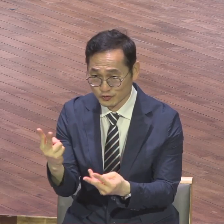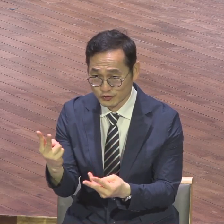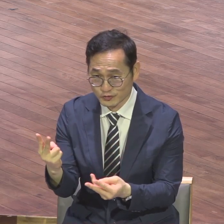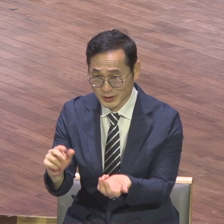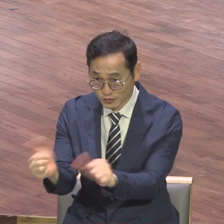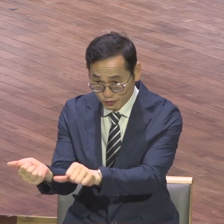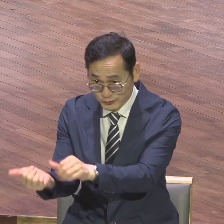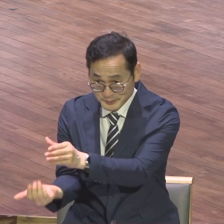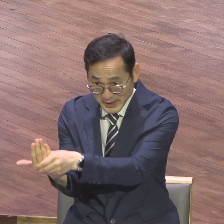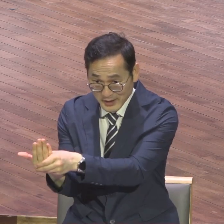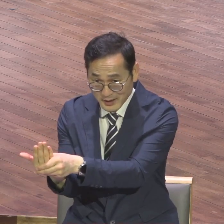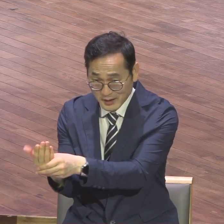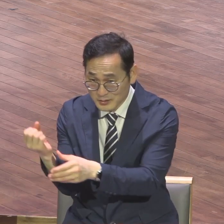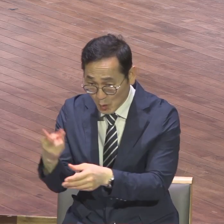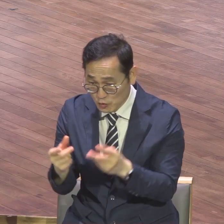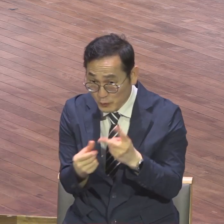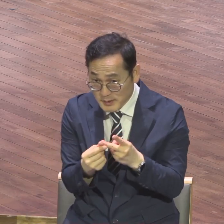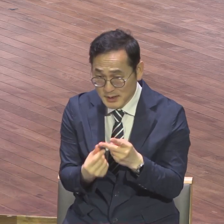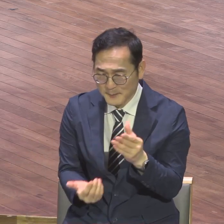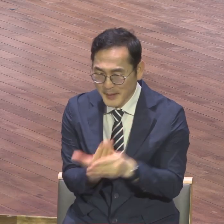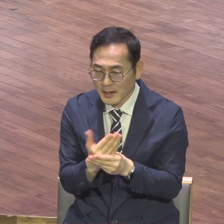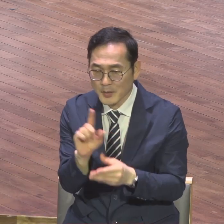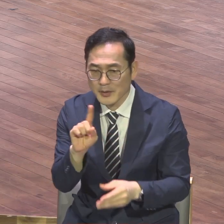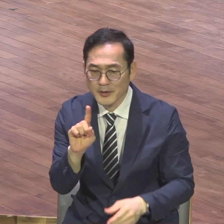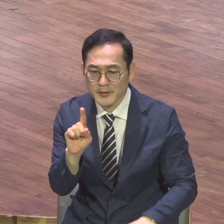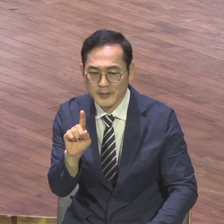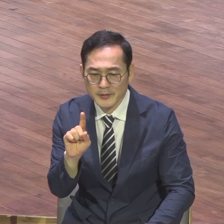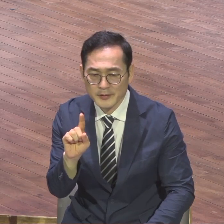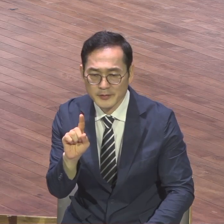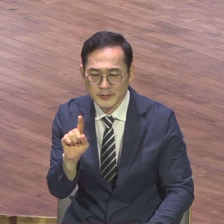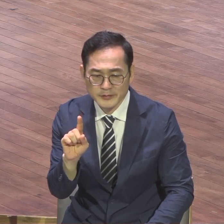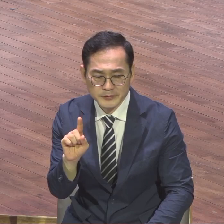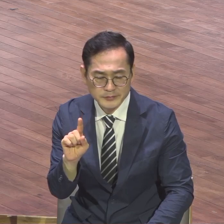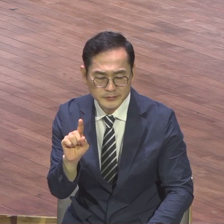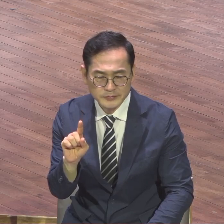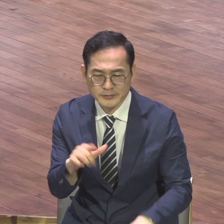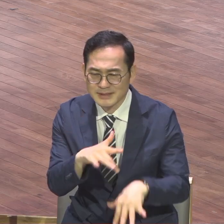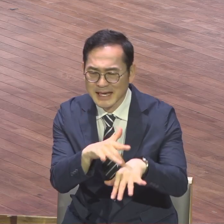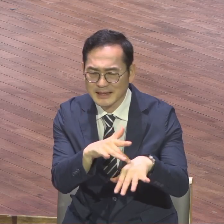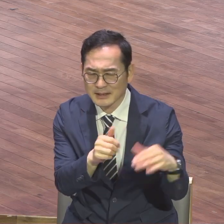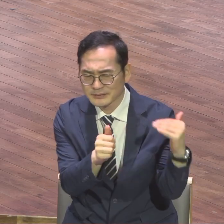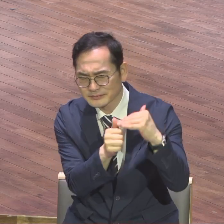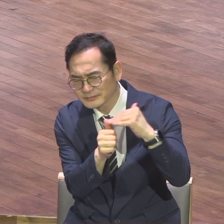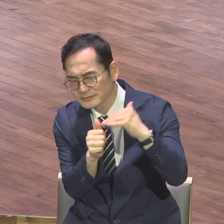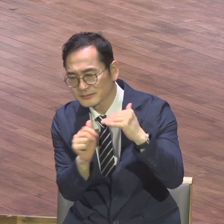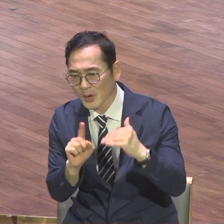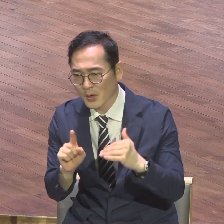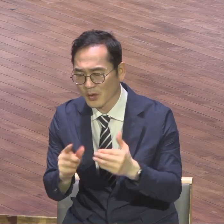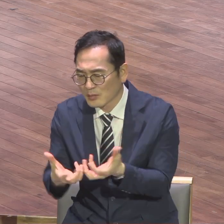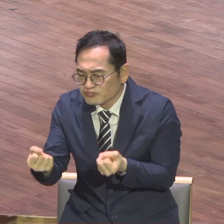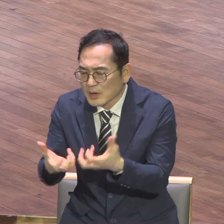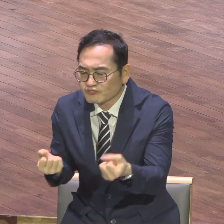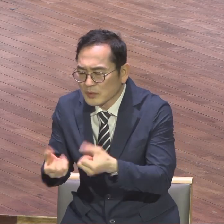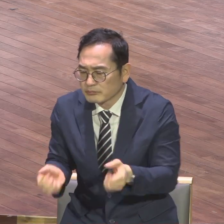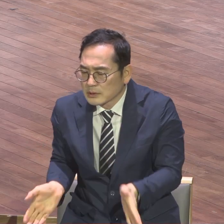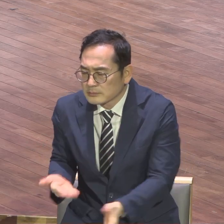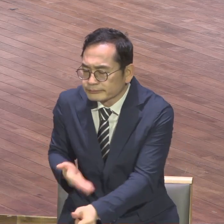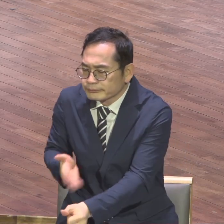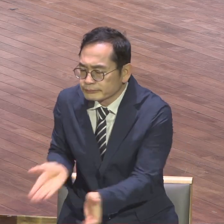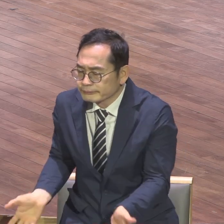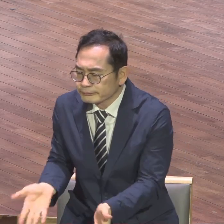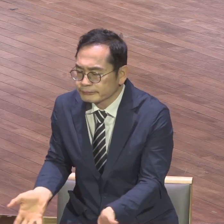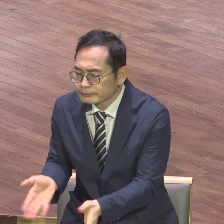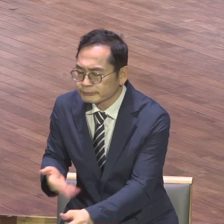가지 내부 문제를 다루고 있어요. 사탄이 또 분열의 영을 심어가지고 내부